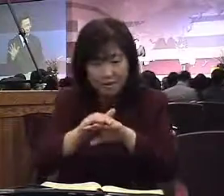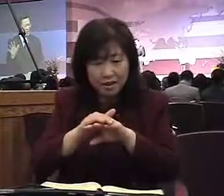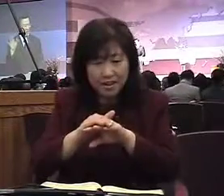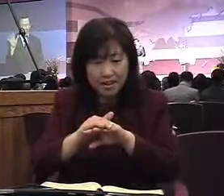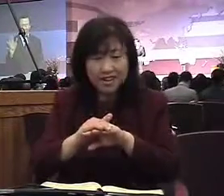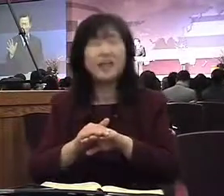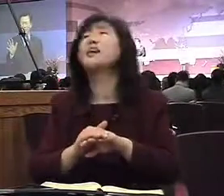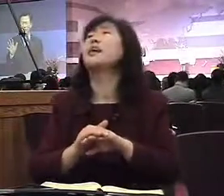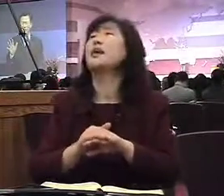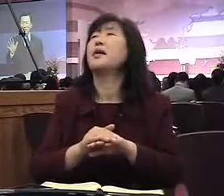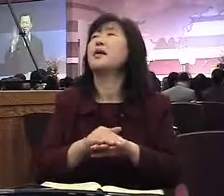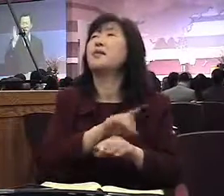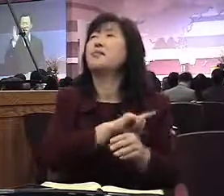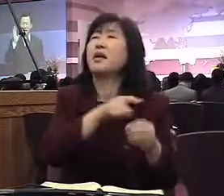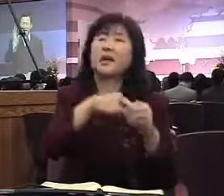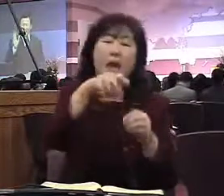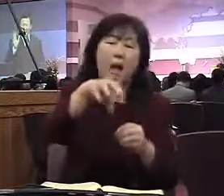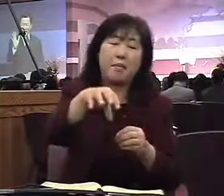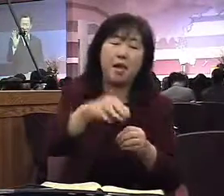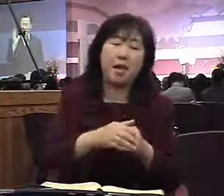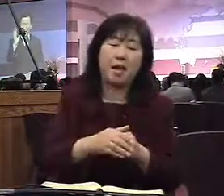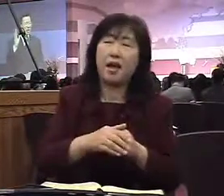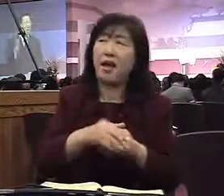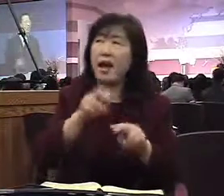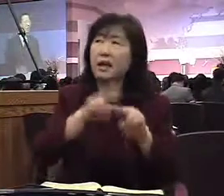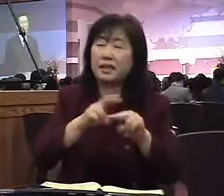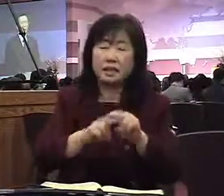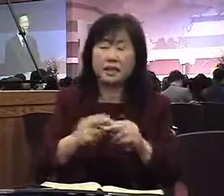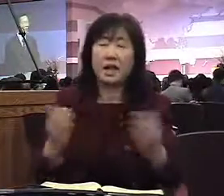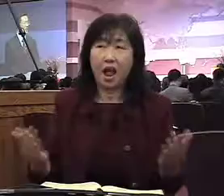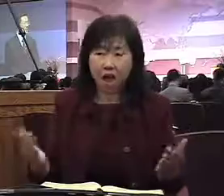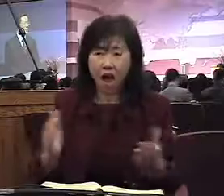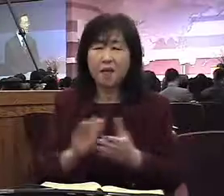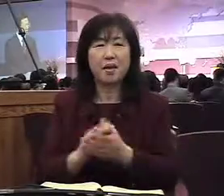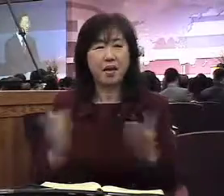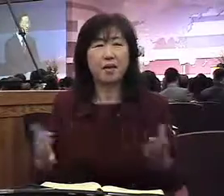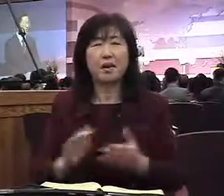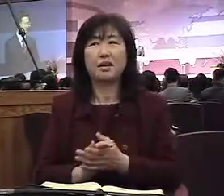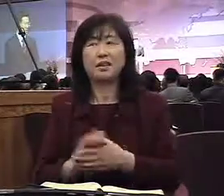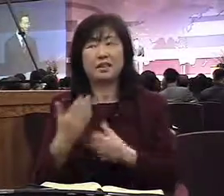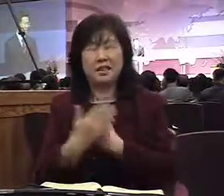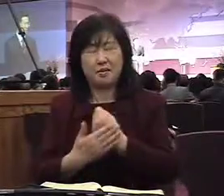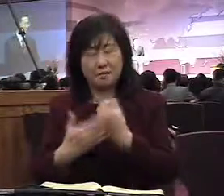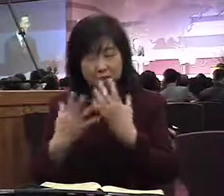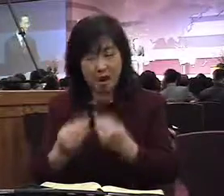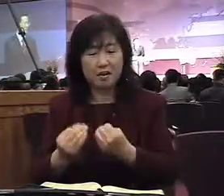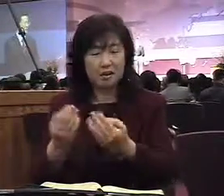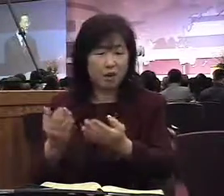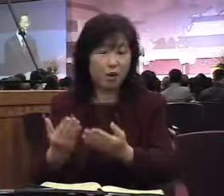예배죠. 맨 앞에 앉으셔서 아멘 아멘 하는 얼마나 은혜를 많이 받으시는지.